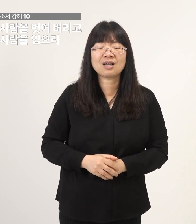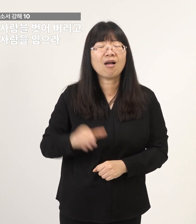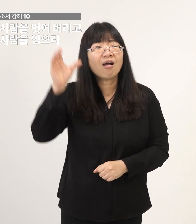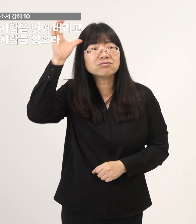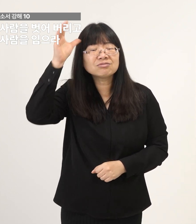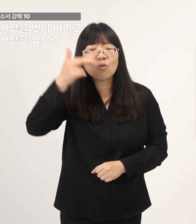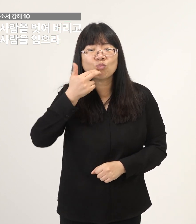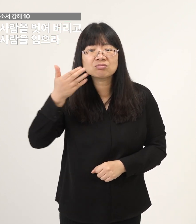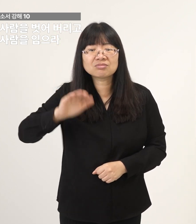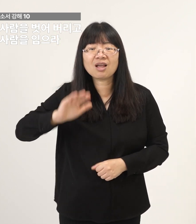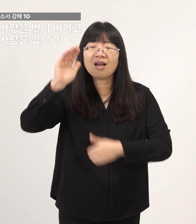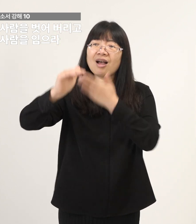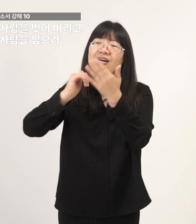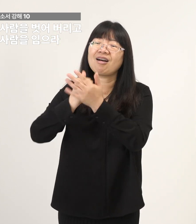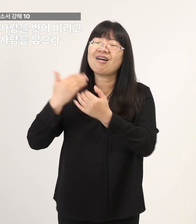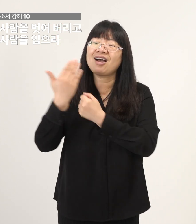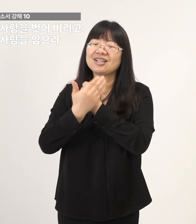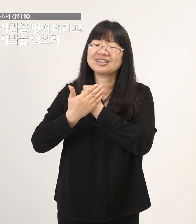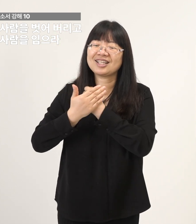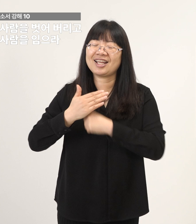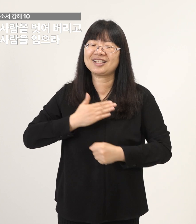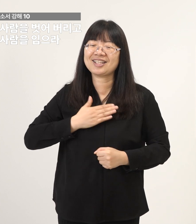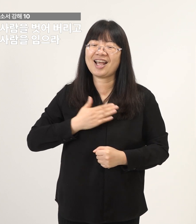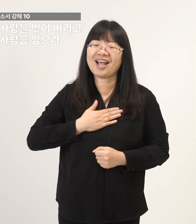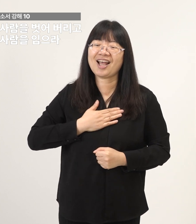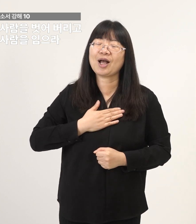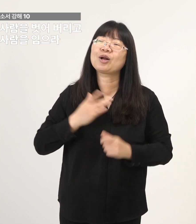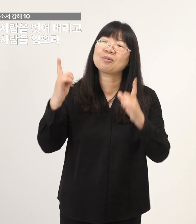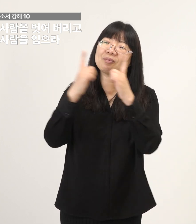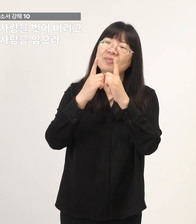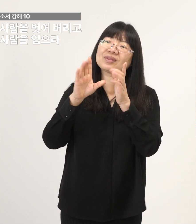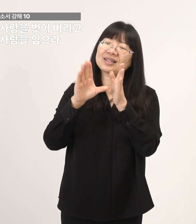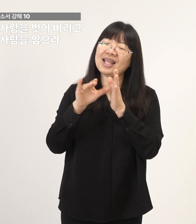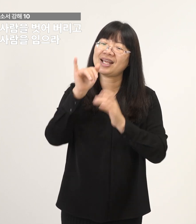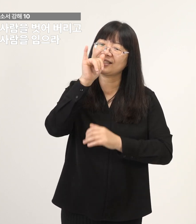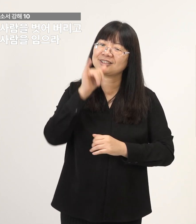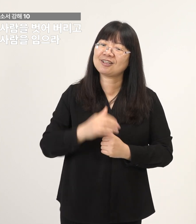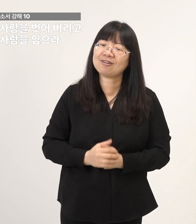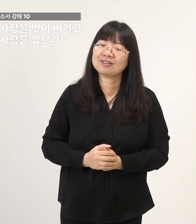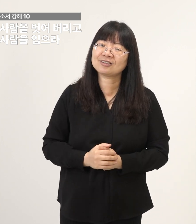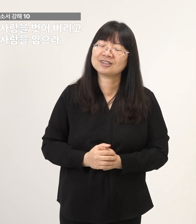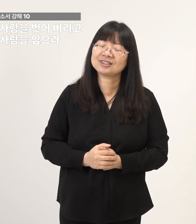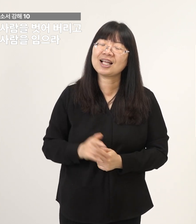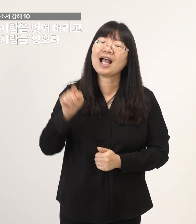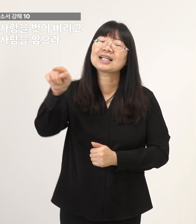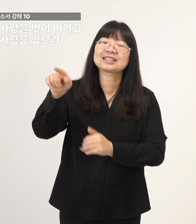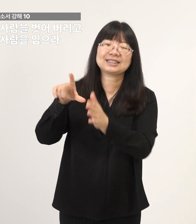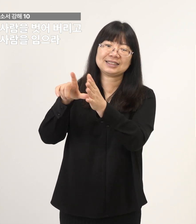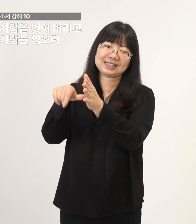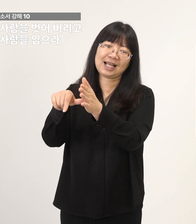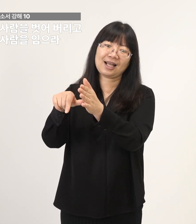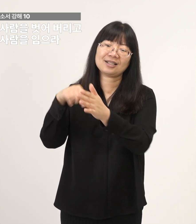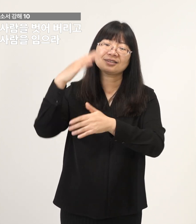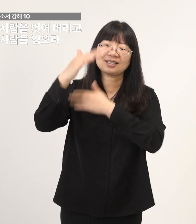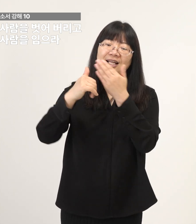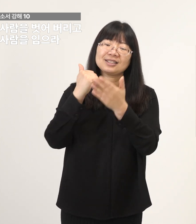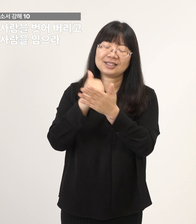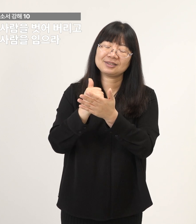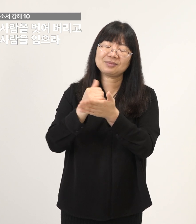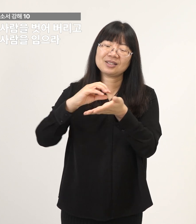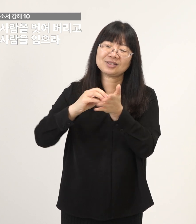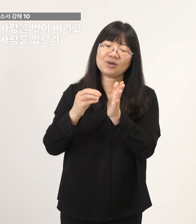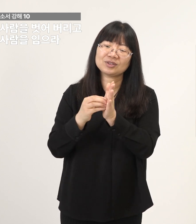기대도 안 했던 하나님의 은혜가 내게 마주할 때가 있어요. 바로 그 시간이 하나님의